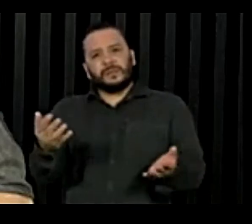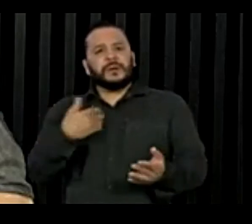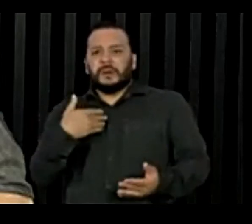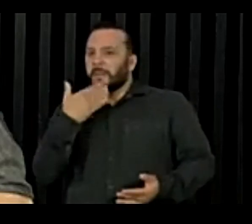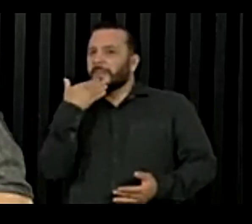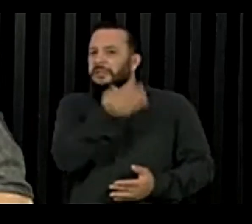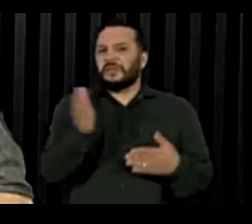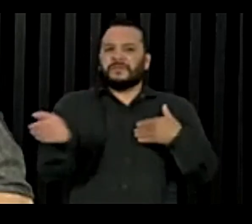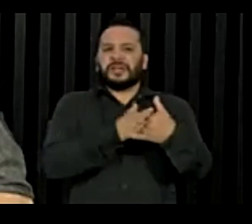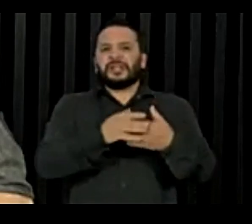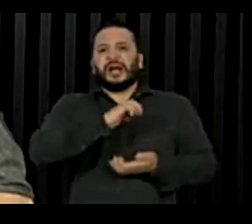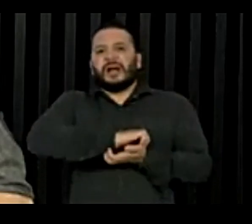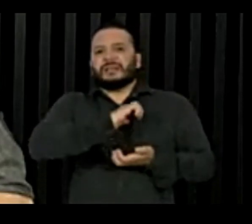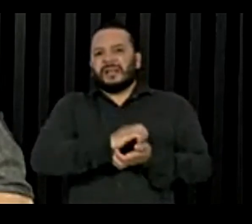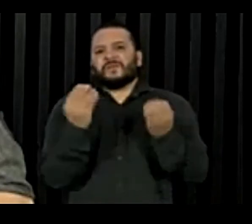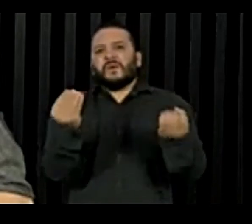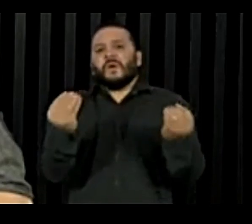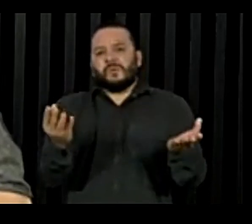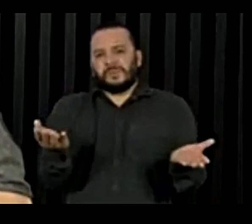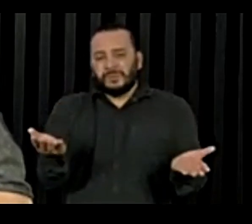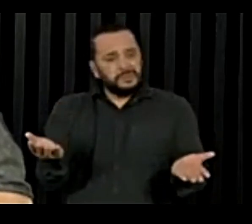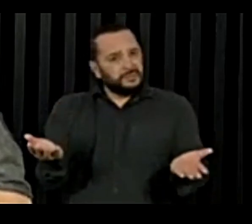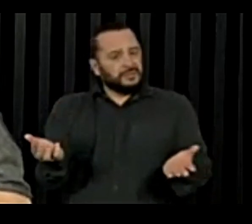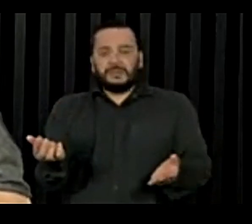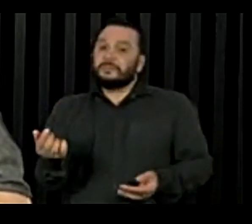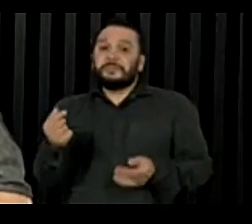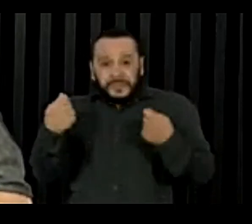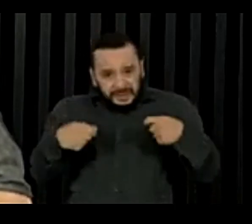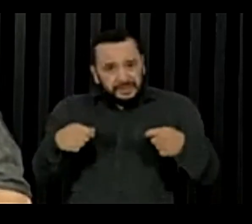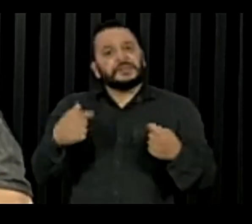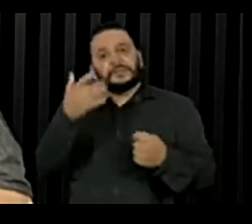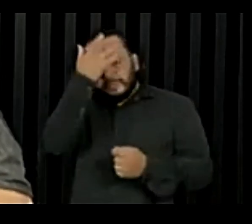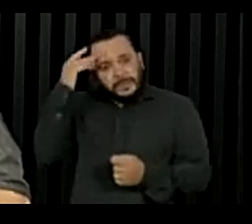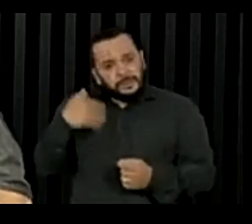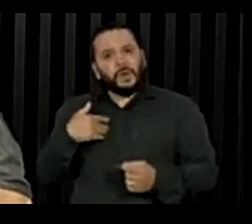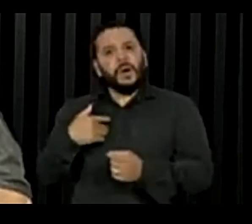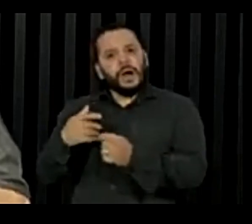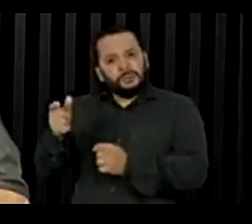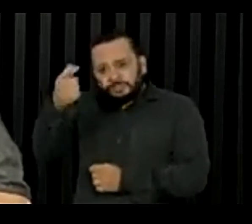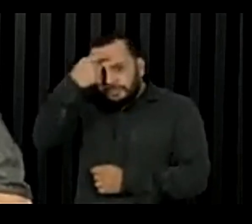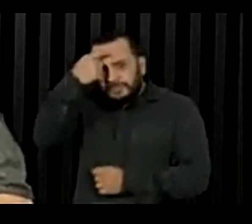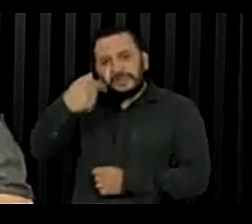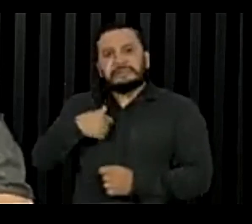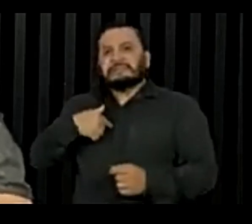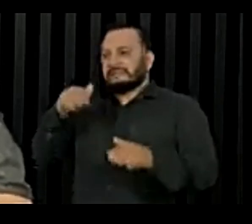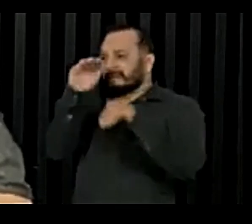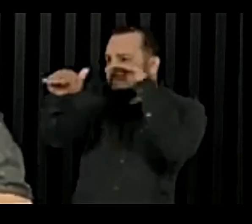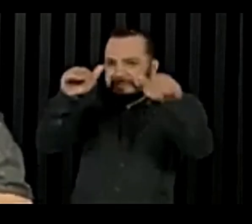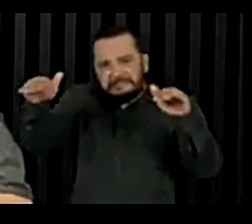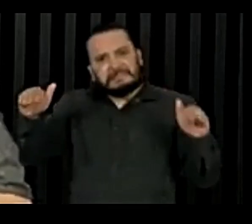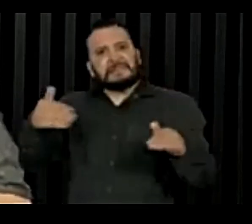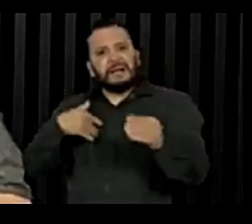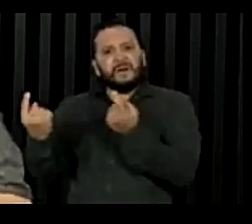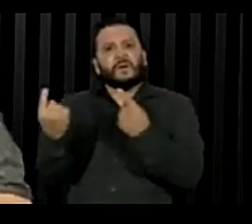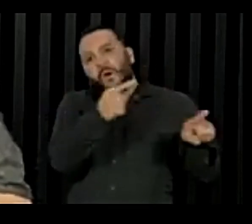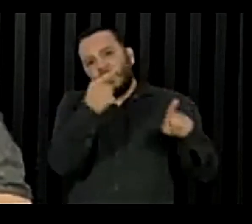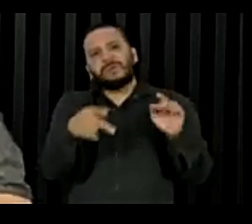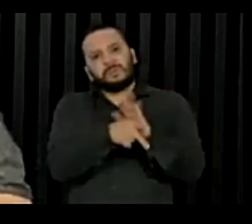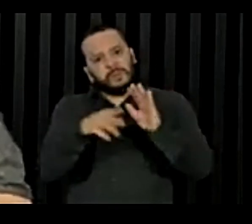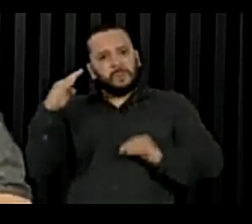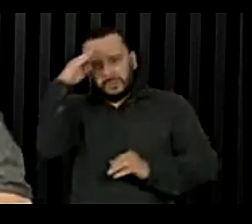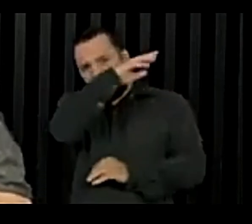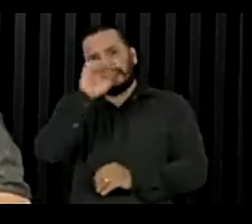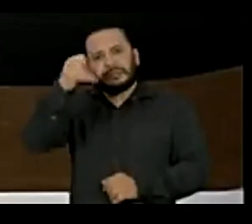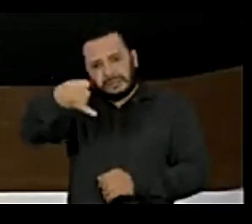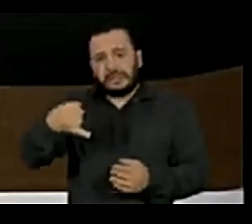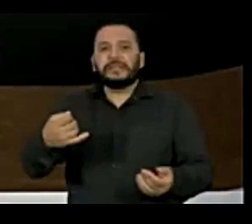eu não me arrependo nem um pouco. Eu acho que mais pessoas precisam dar eco a essa cobrança para que os influenciadores, os comunicadores, pelo menos